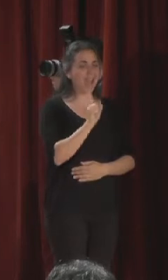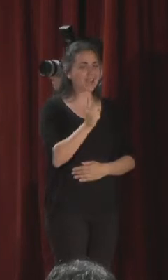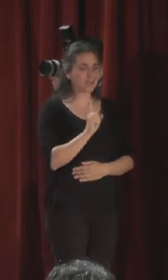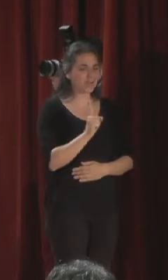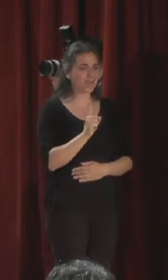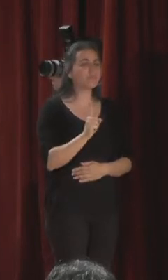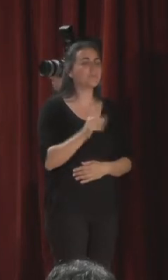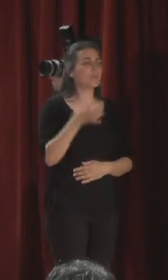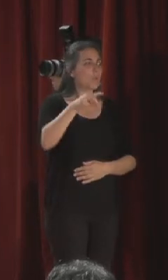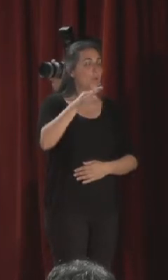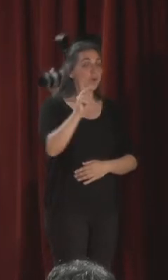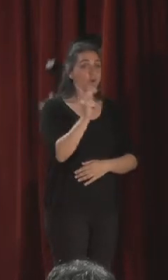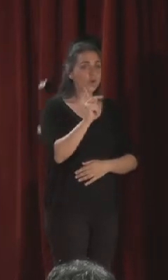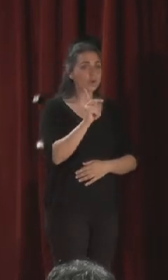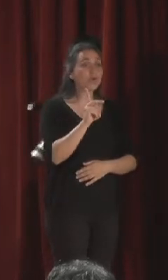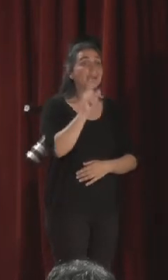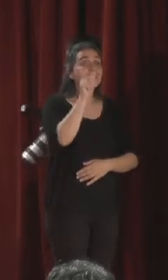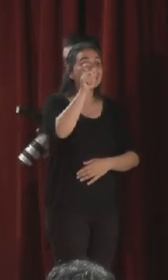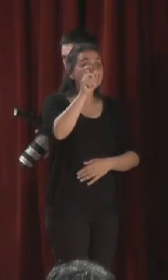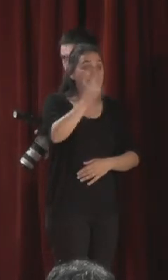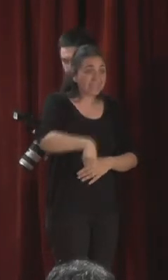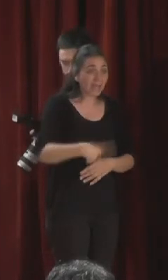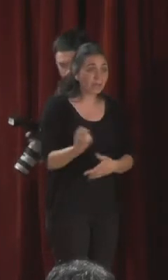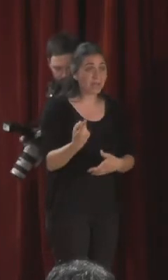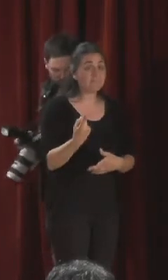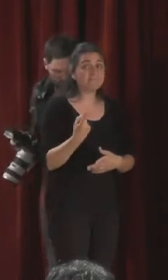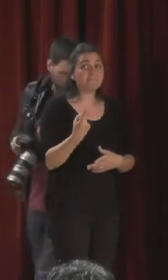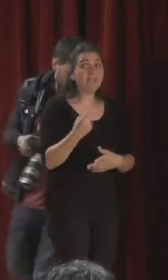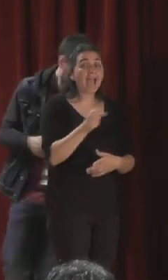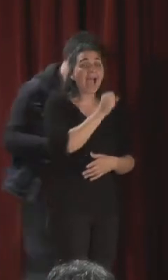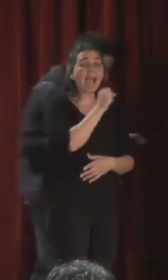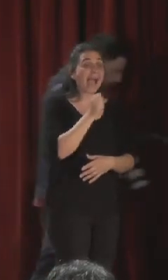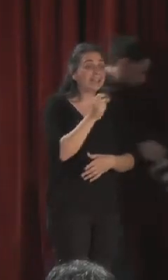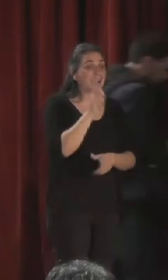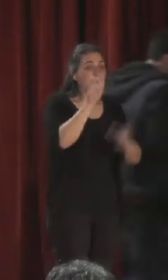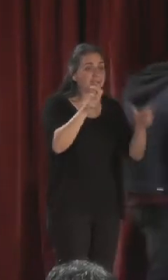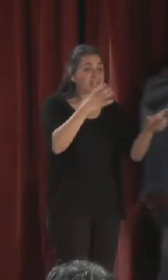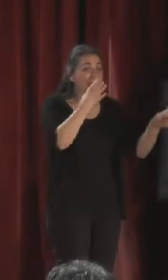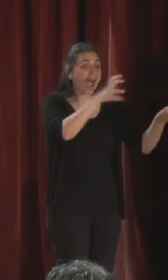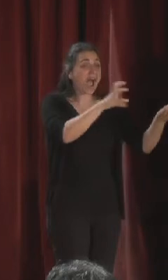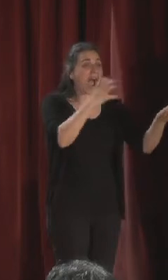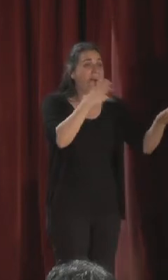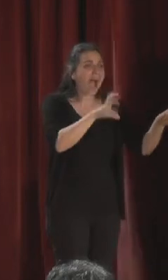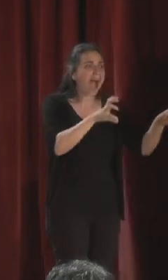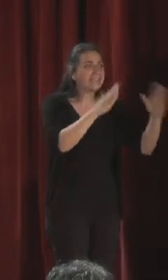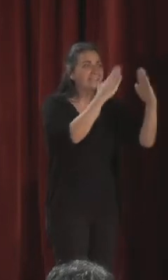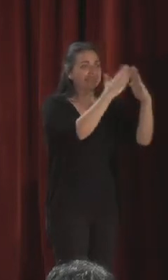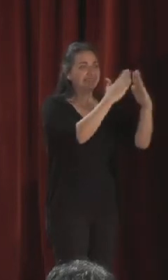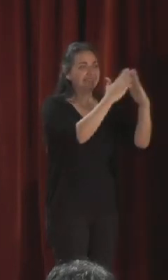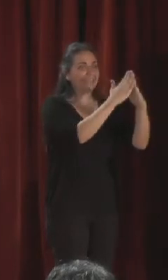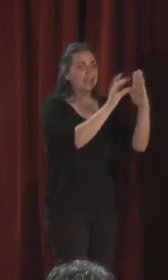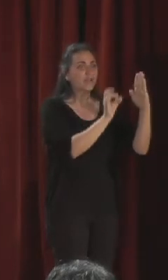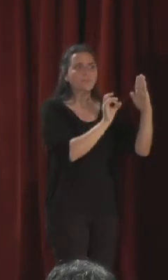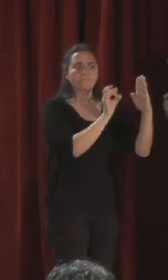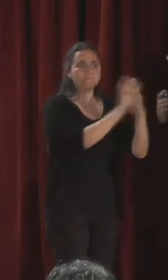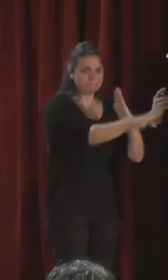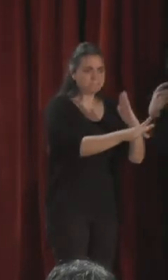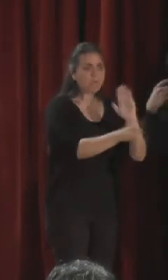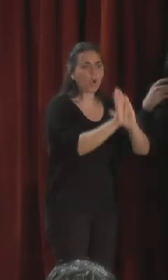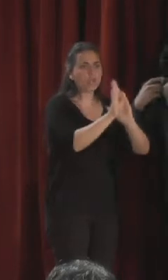y cantar a los que solo aúllan mientras haya un desahucio